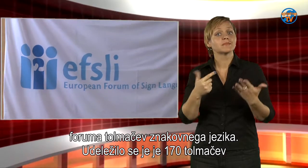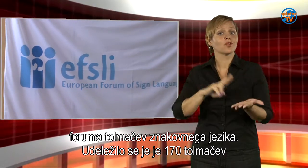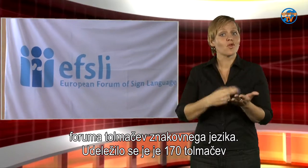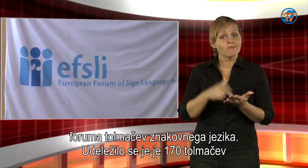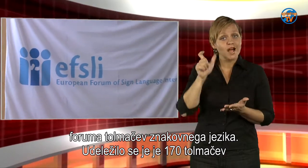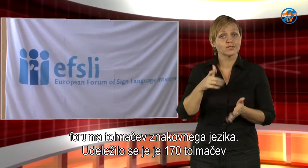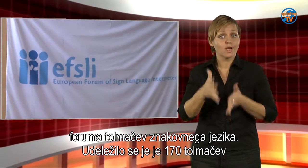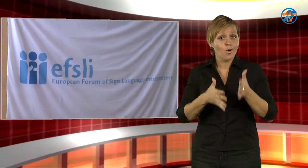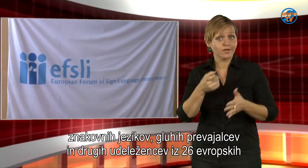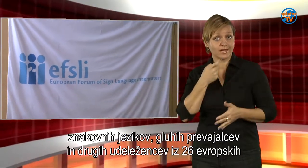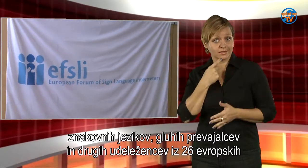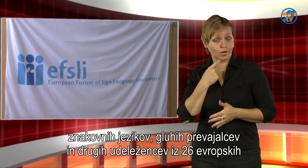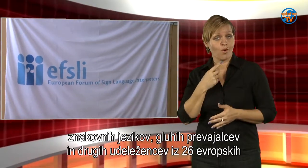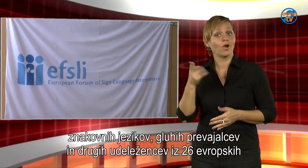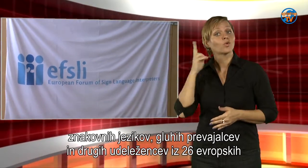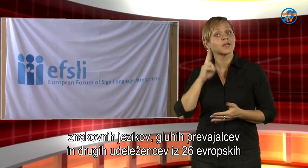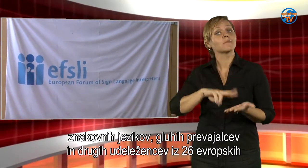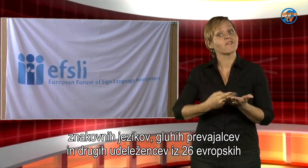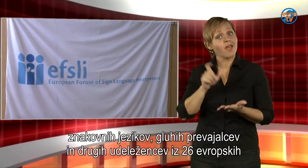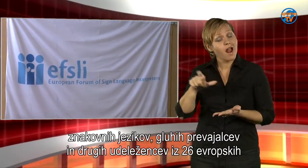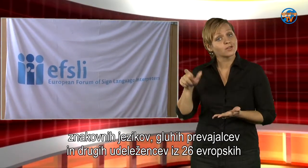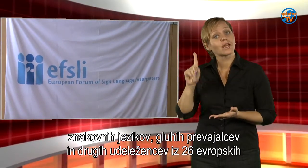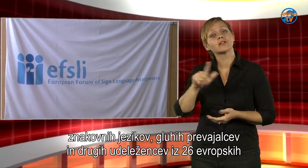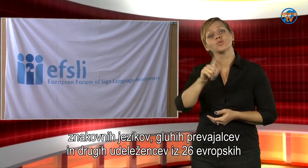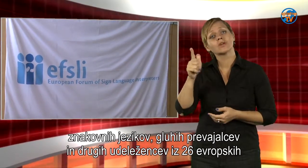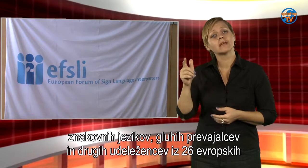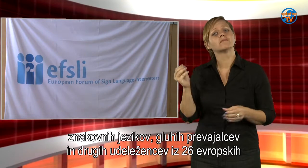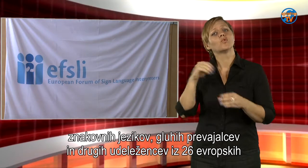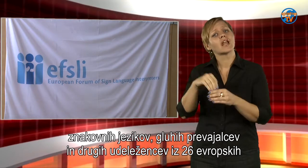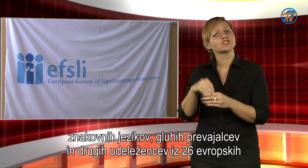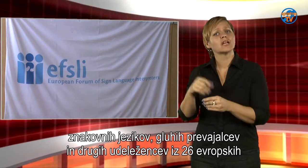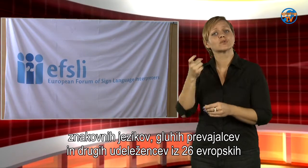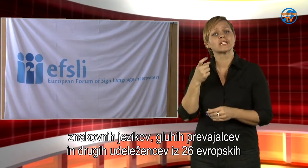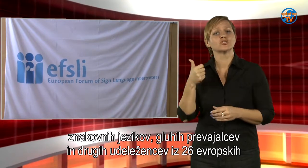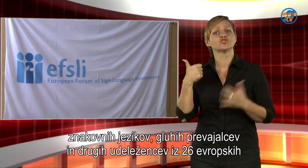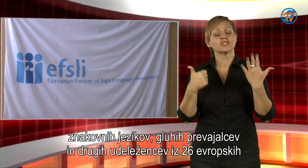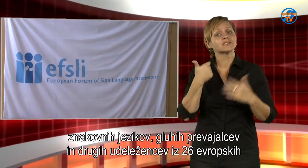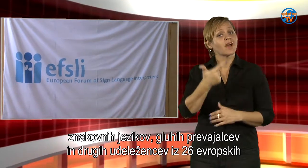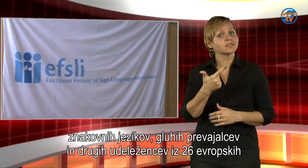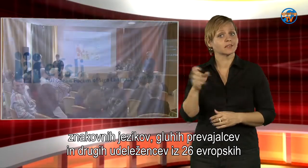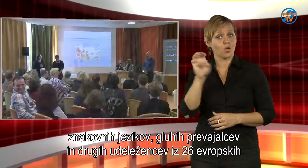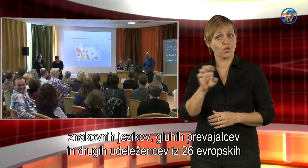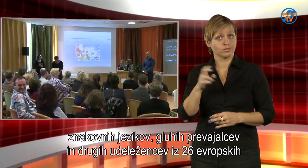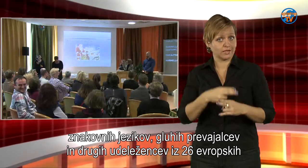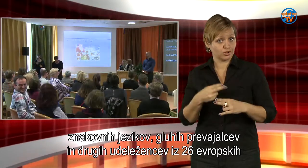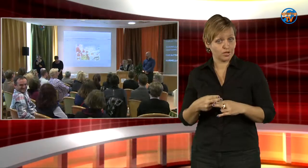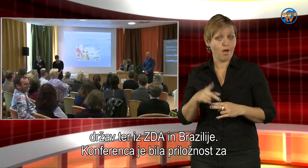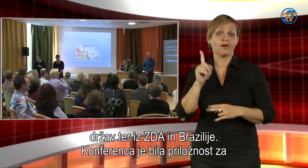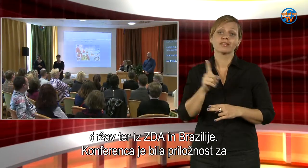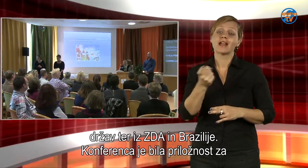170 tolmačev znakovnega jezika, gluhih prevajalcev in drugih udeležencev iz 26 evropskih držav